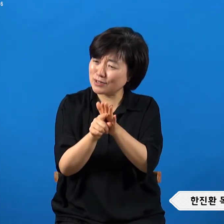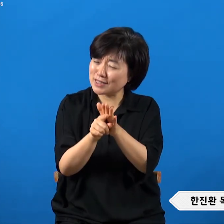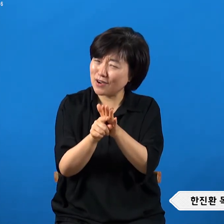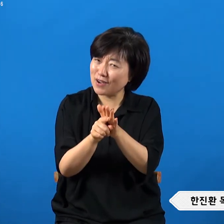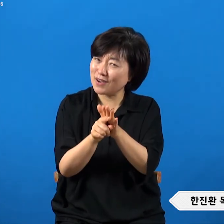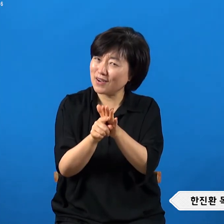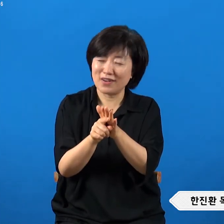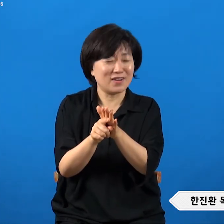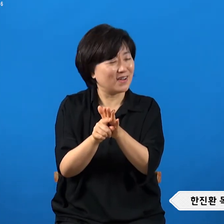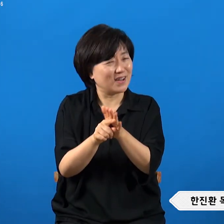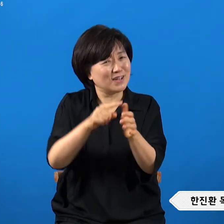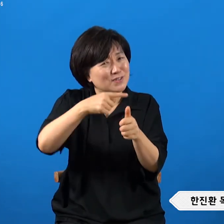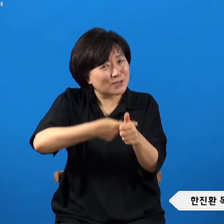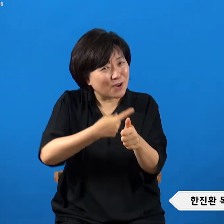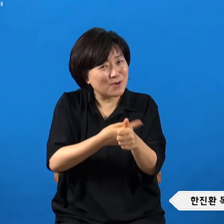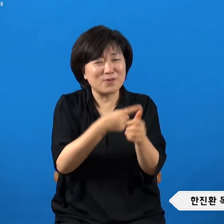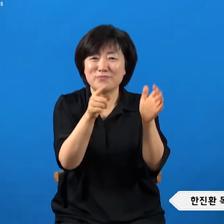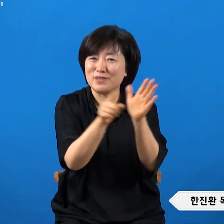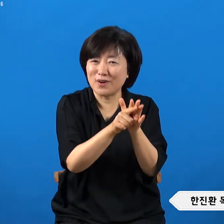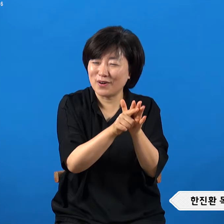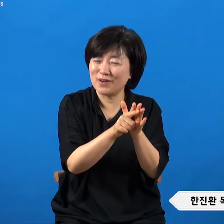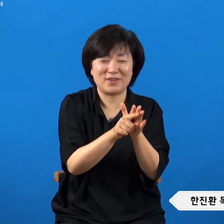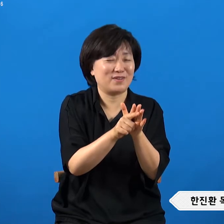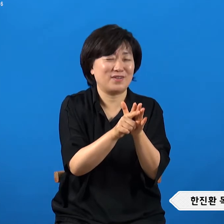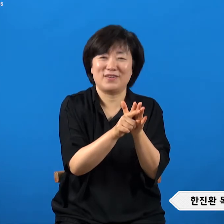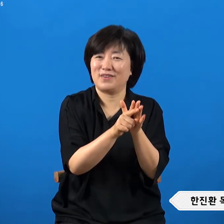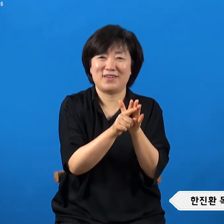아닙니다. 저절로 믿어질 수가 있겠습니까?